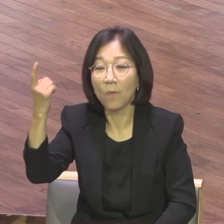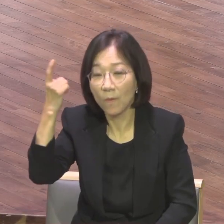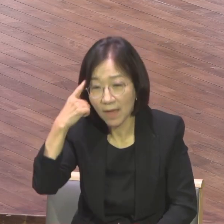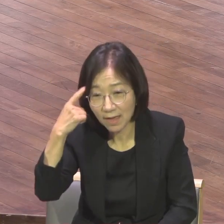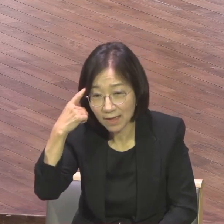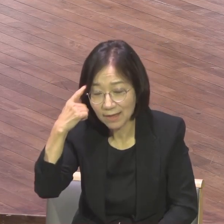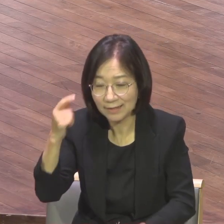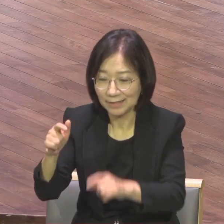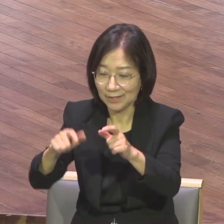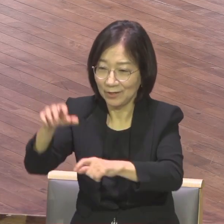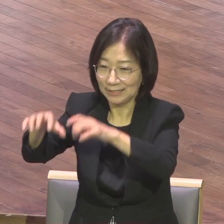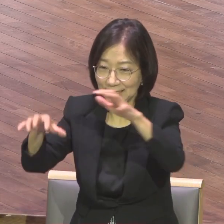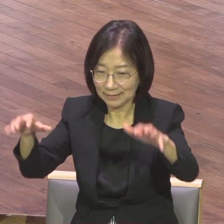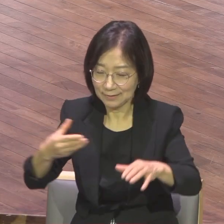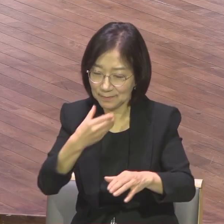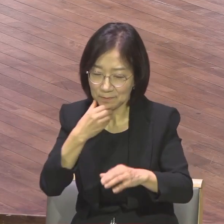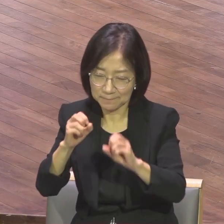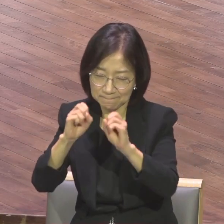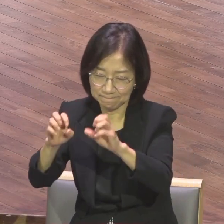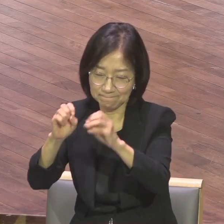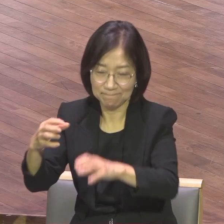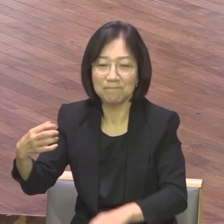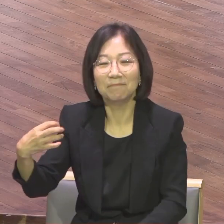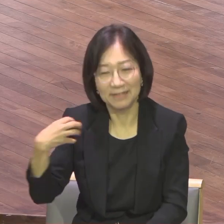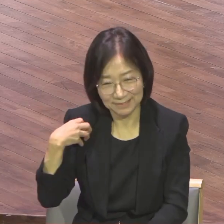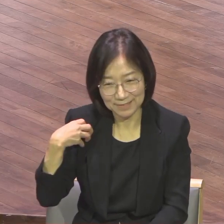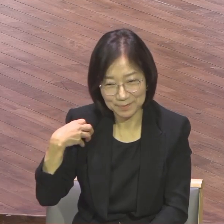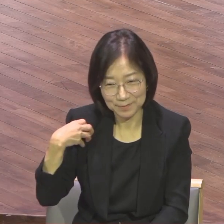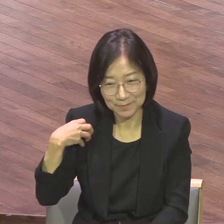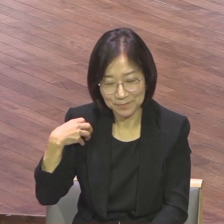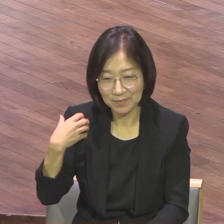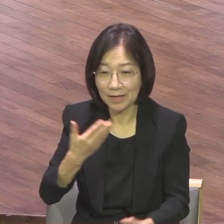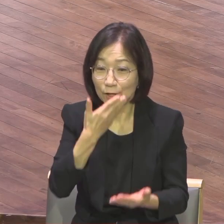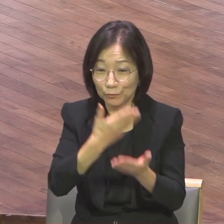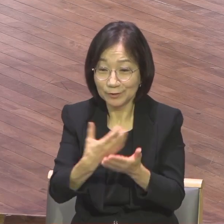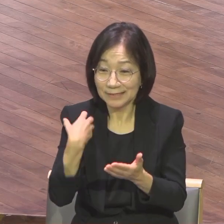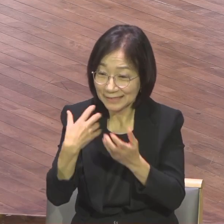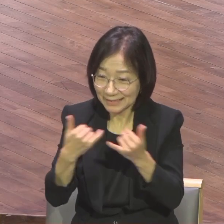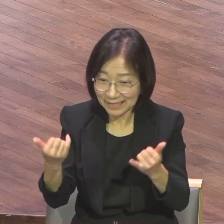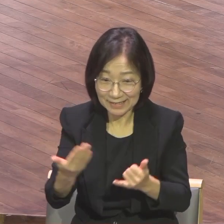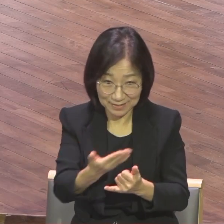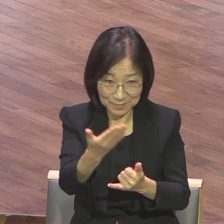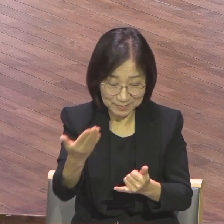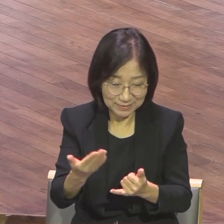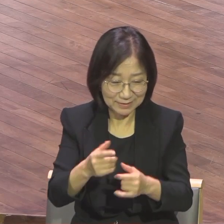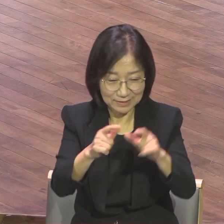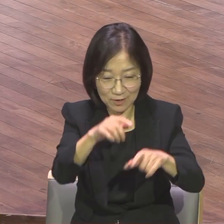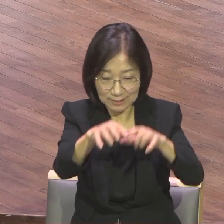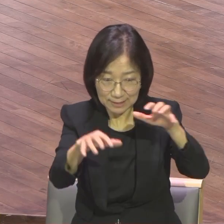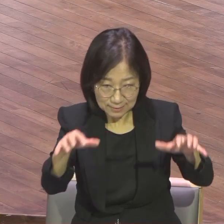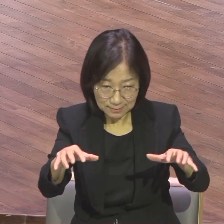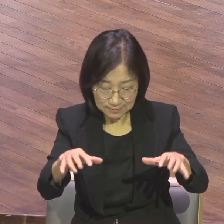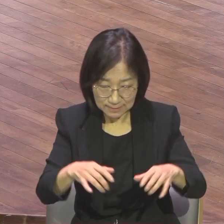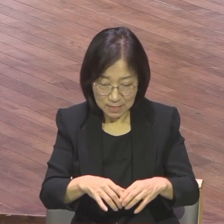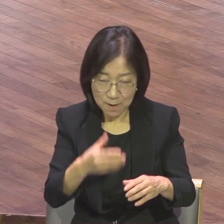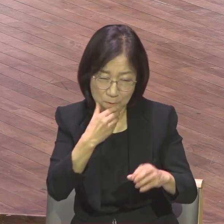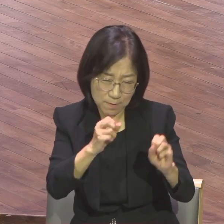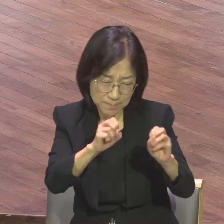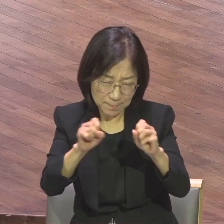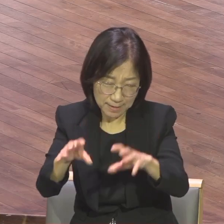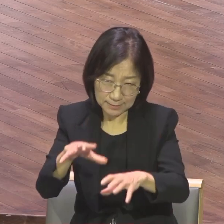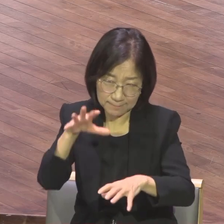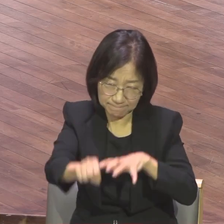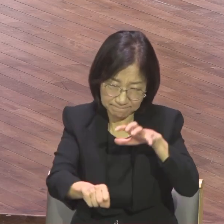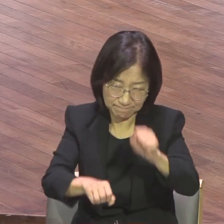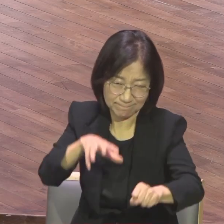현장의 살인관 하라고. 아멘. 중직자는 좀 현장 사령관, 영적 현장 사령관, 영적 장악하라고 그